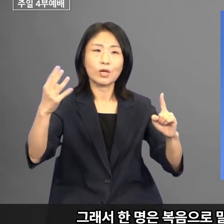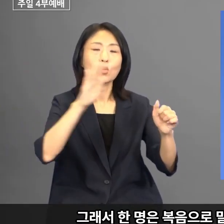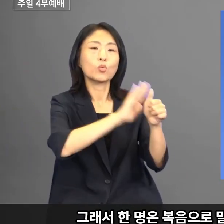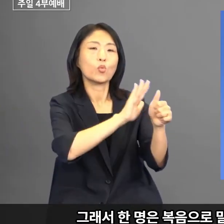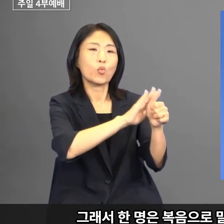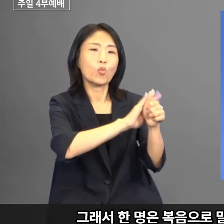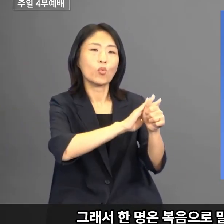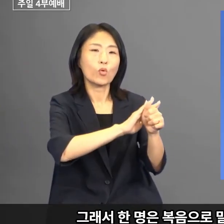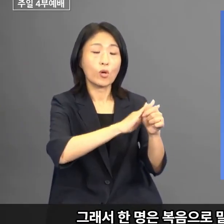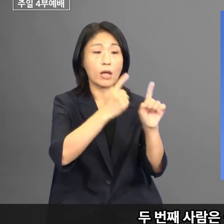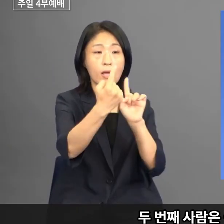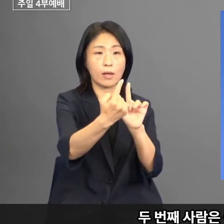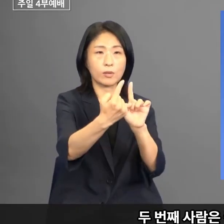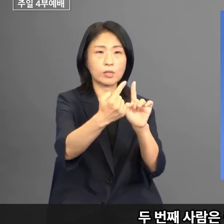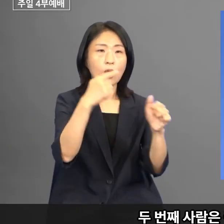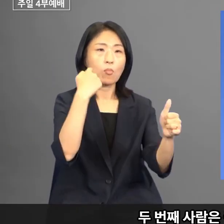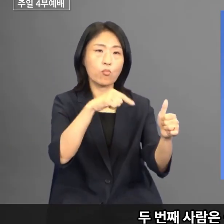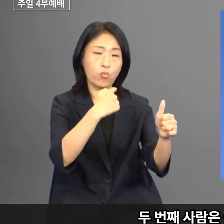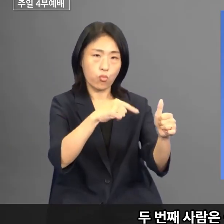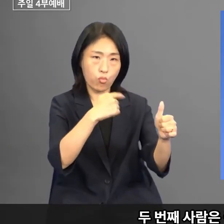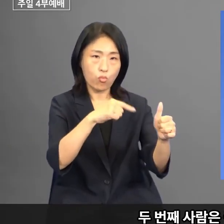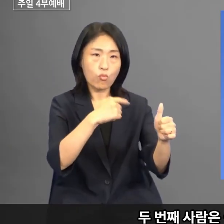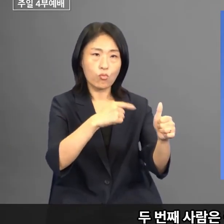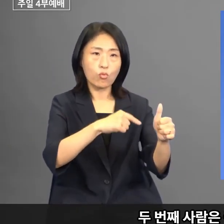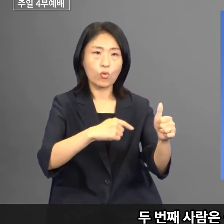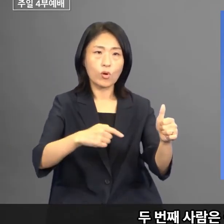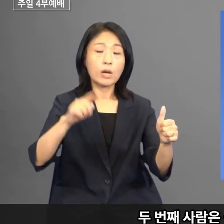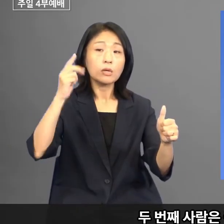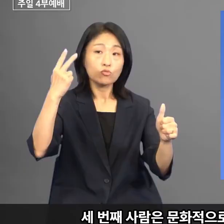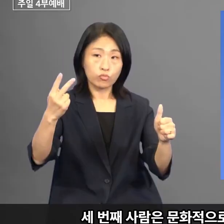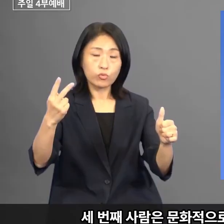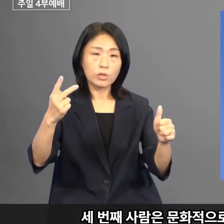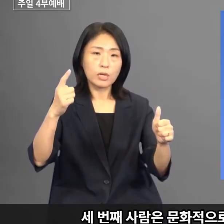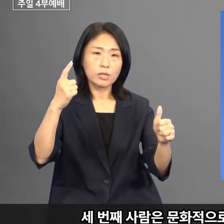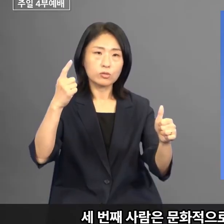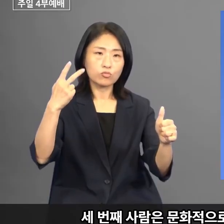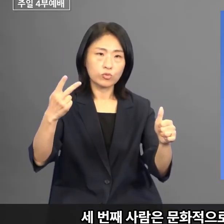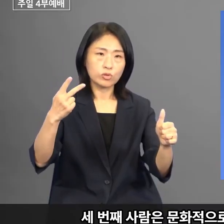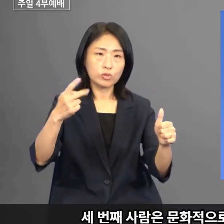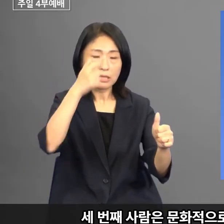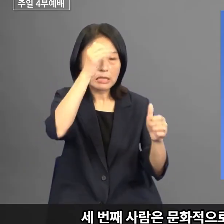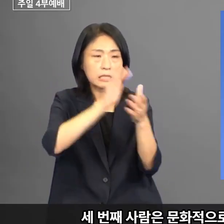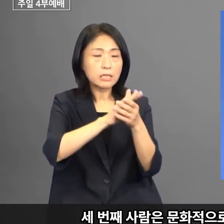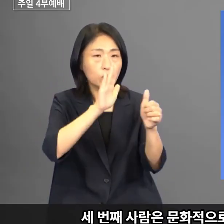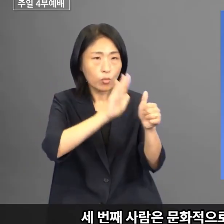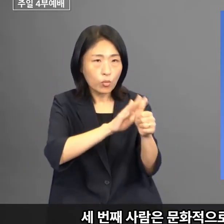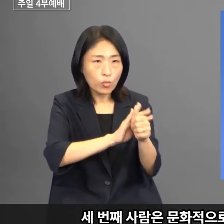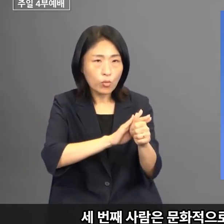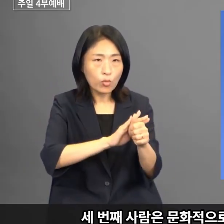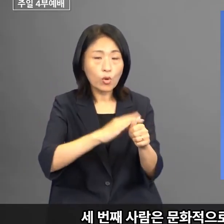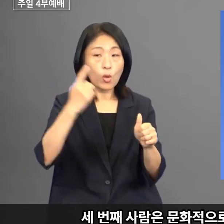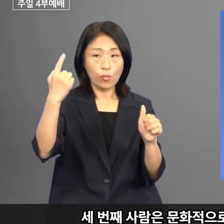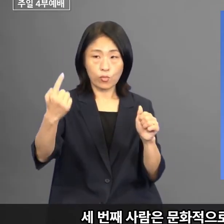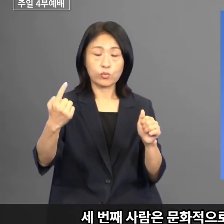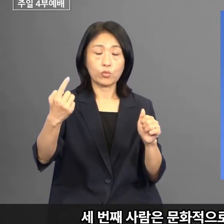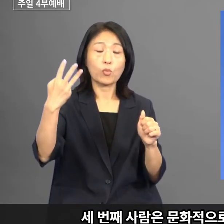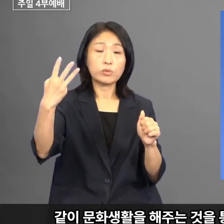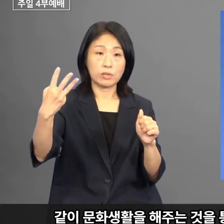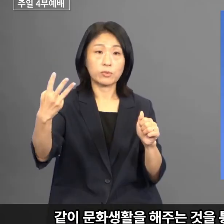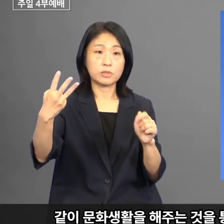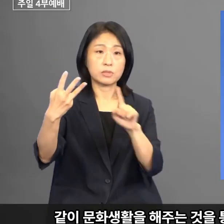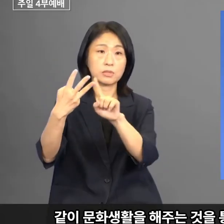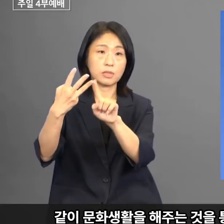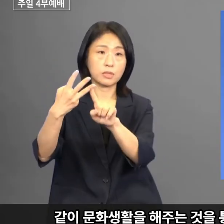말씀으로 1대1 양육을 해주고 두 번째 사람은 중보기도를 해주고 세 번째 사람은 문화적으로 한국에 잘 적응할 수